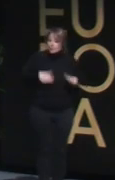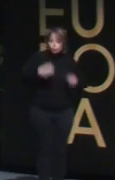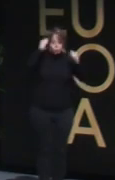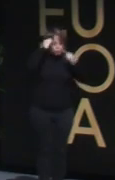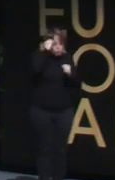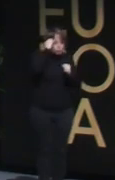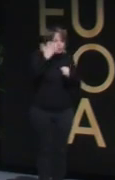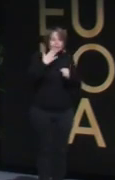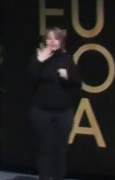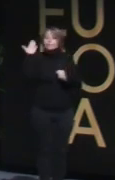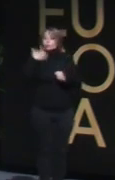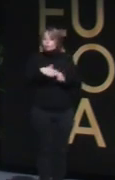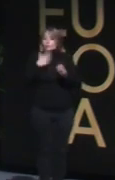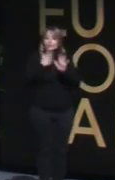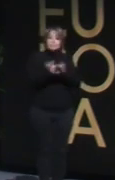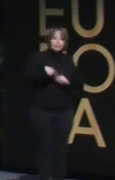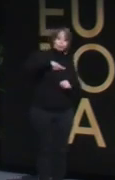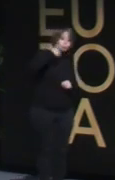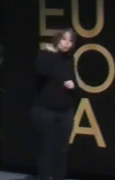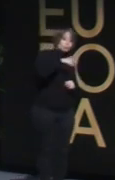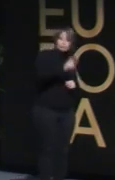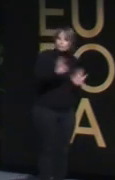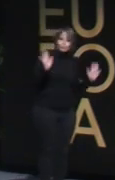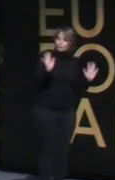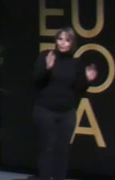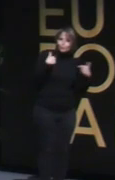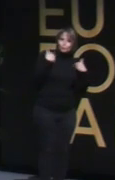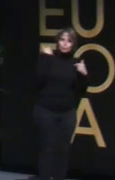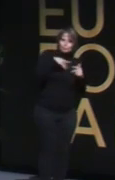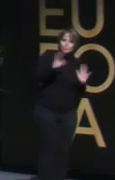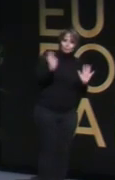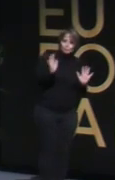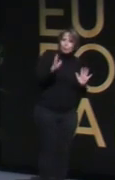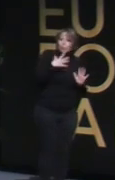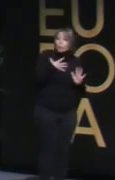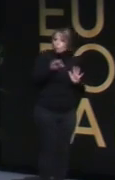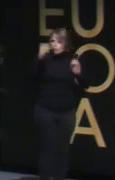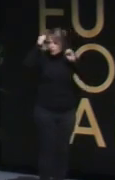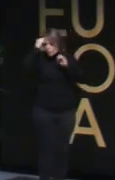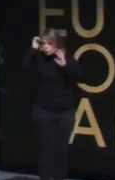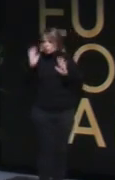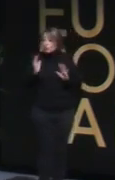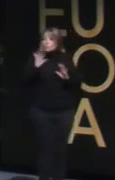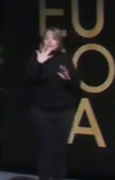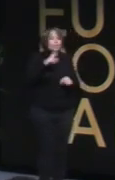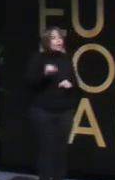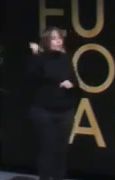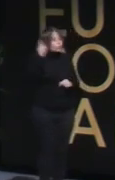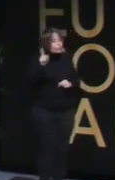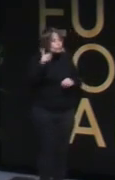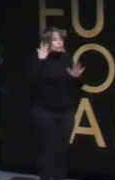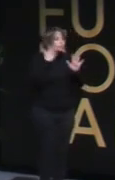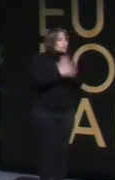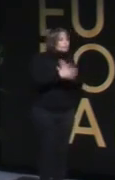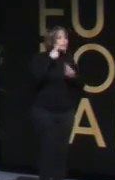si nuestro hijo suspende, nos ha suspendido. No, no, es que no nos ha suspendido. Y puede que haya estudiado. Pero parece que si no ha aprobado, no ha